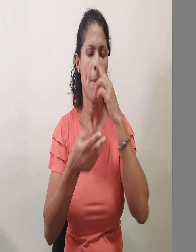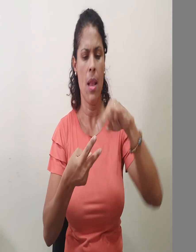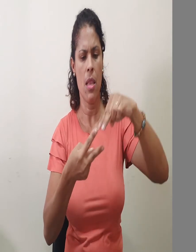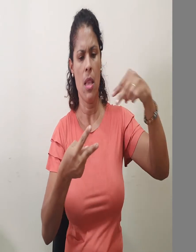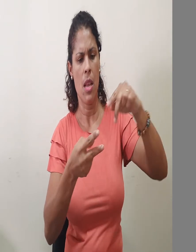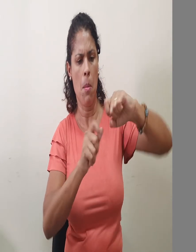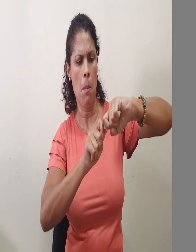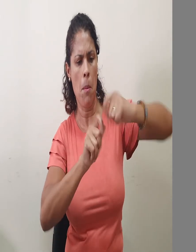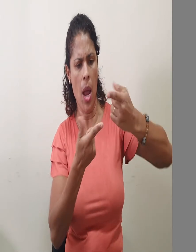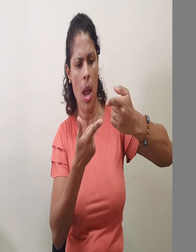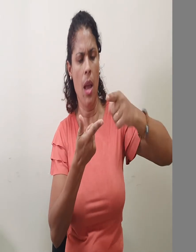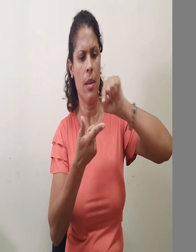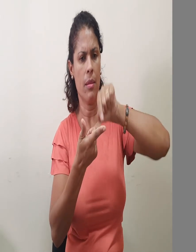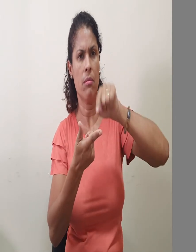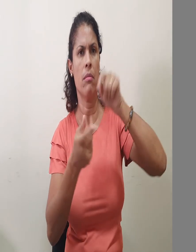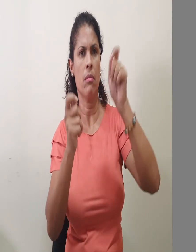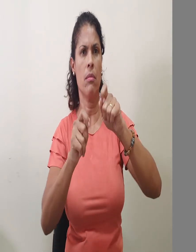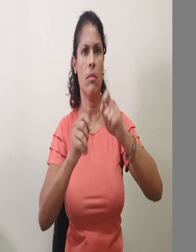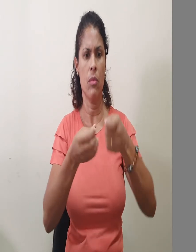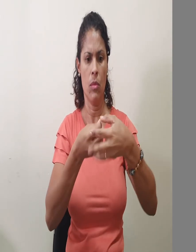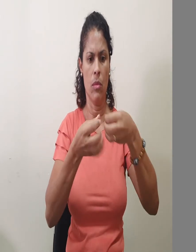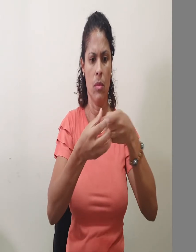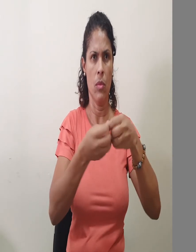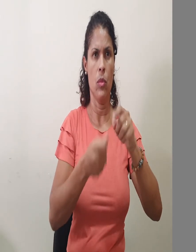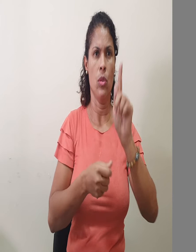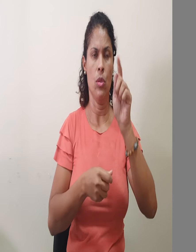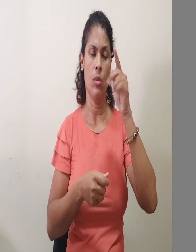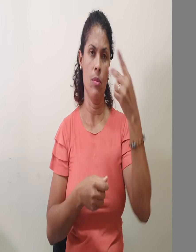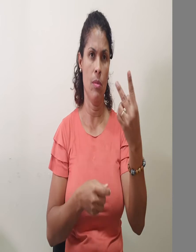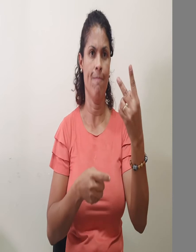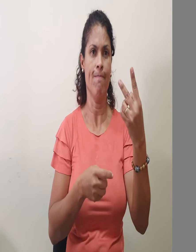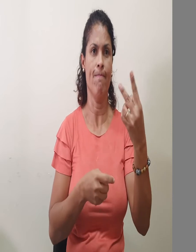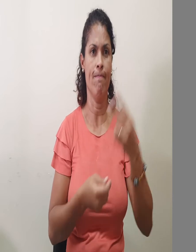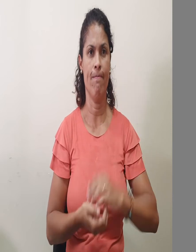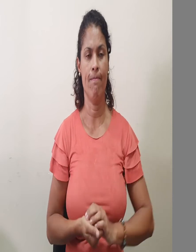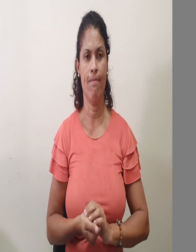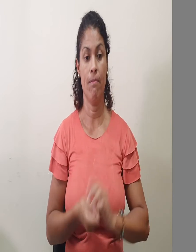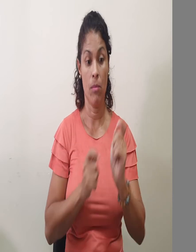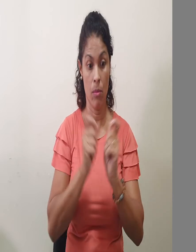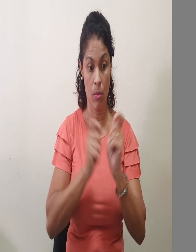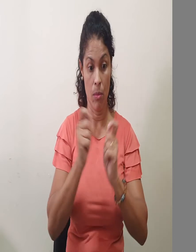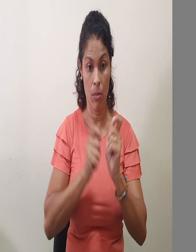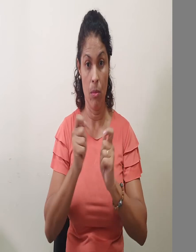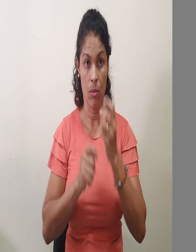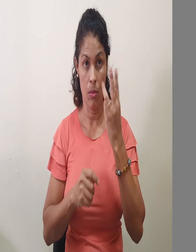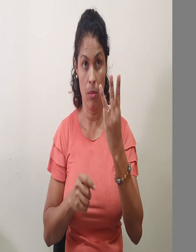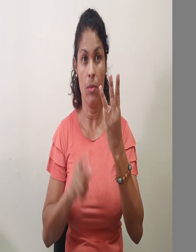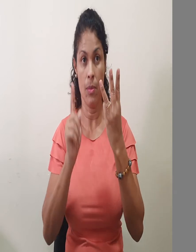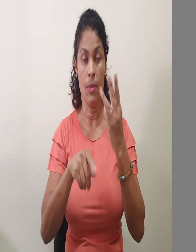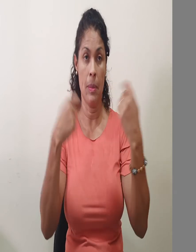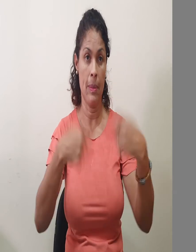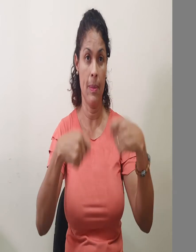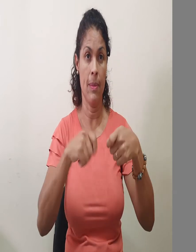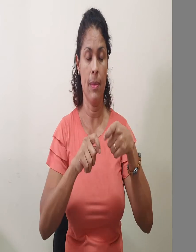Para impedir o crescimento desordenado das células, proteínas como a proteína do retinoblastoma, o